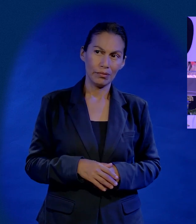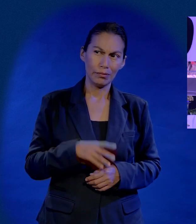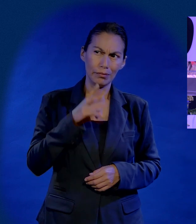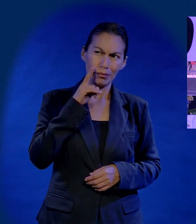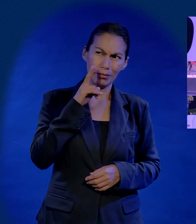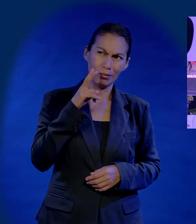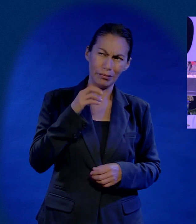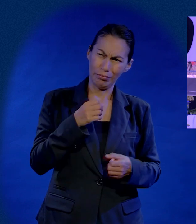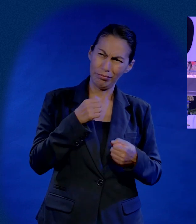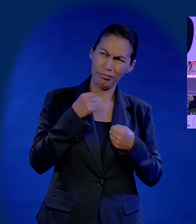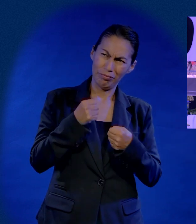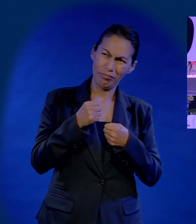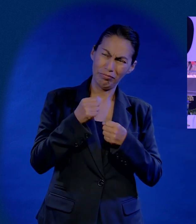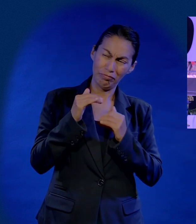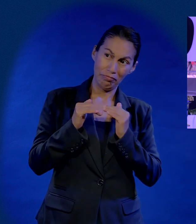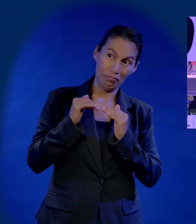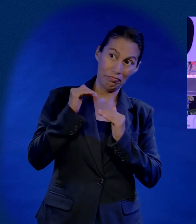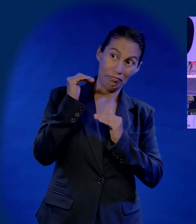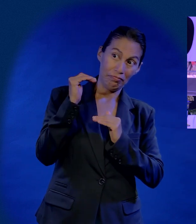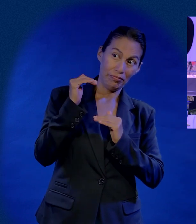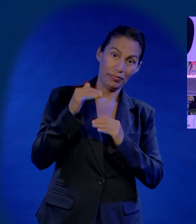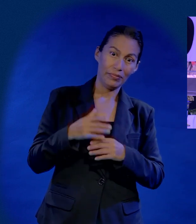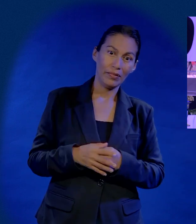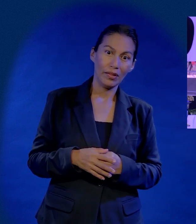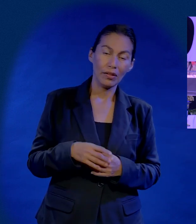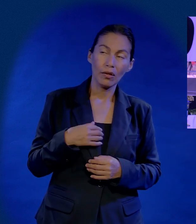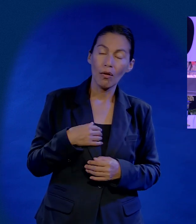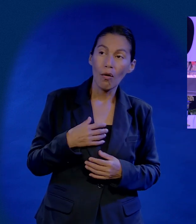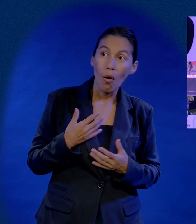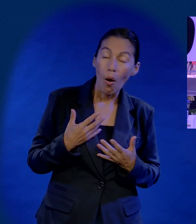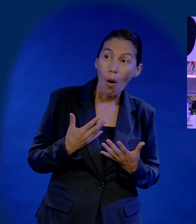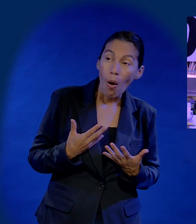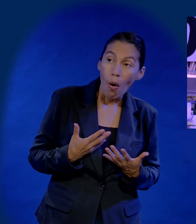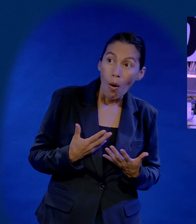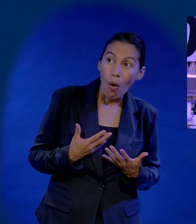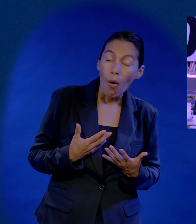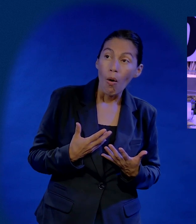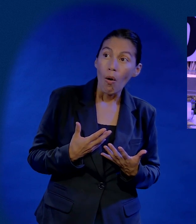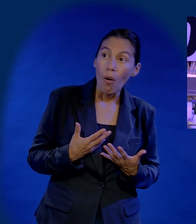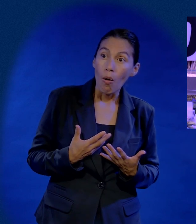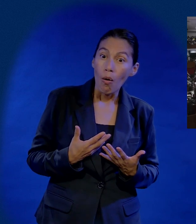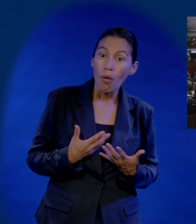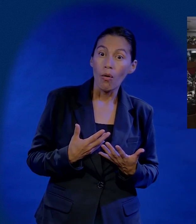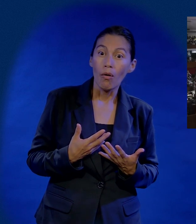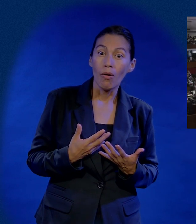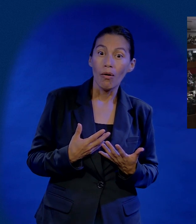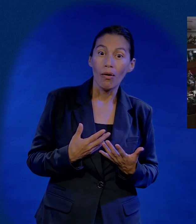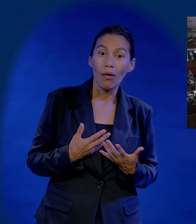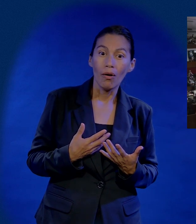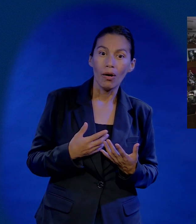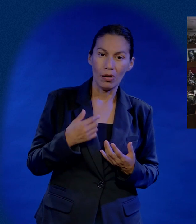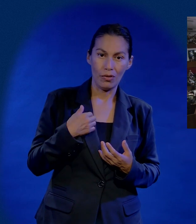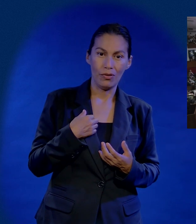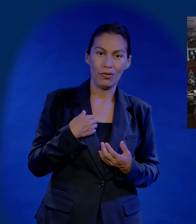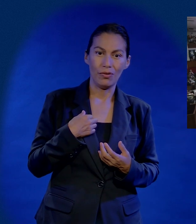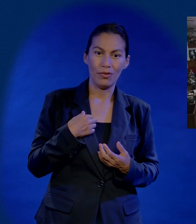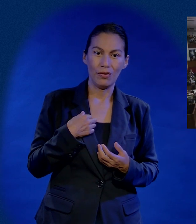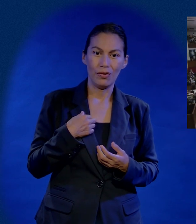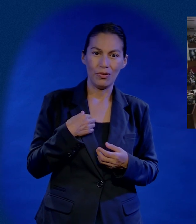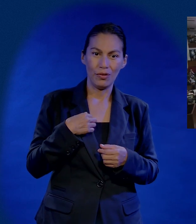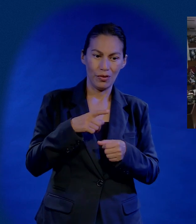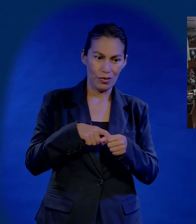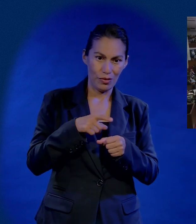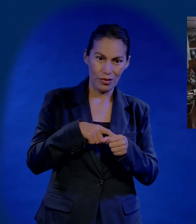tan grandes, tan seguros de sí mismos. Y yo decía, oh, empezaba a